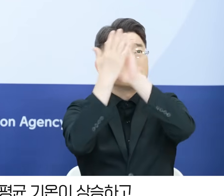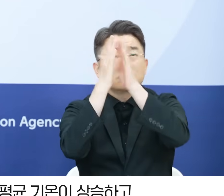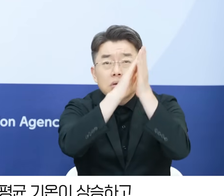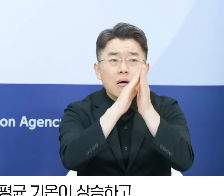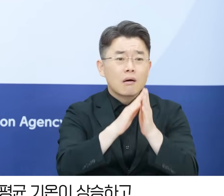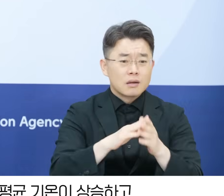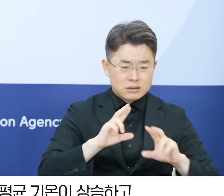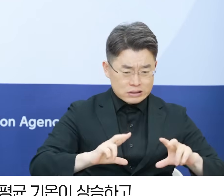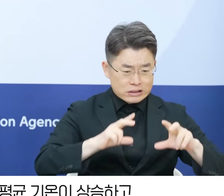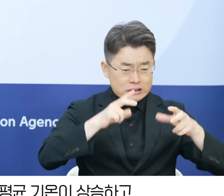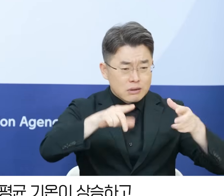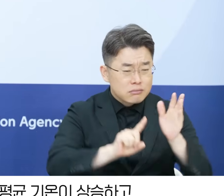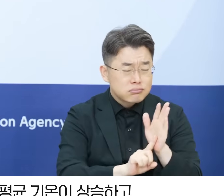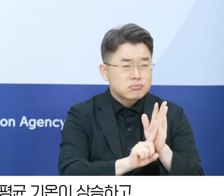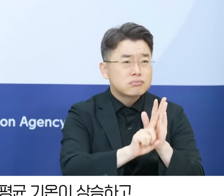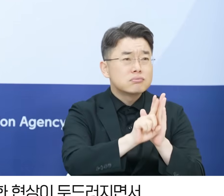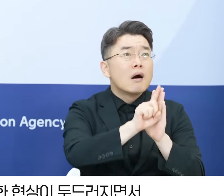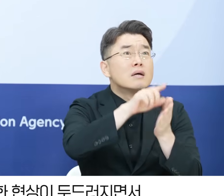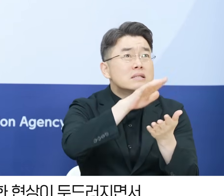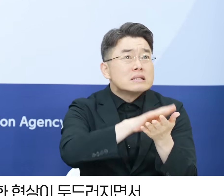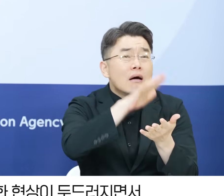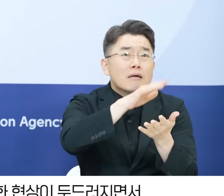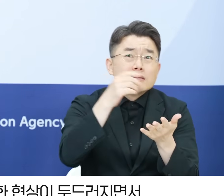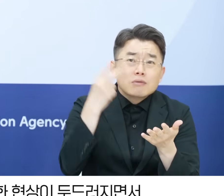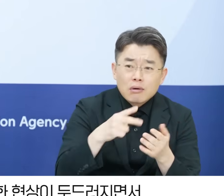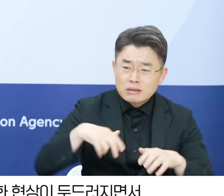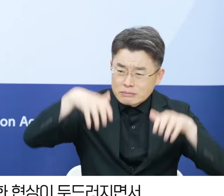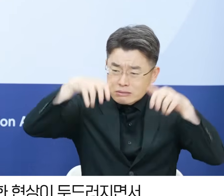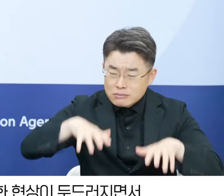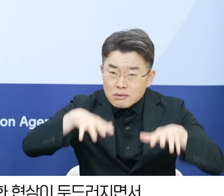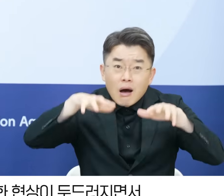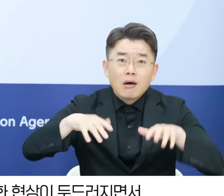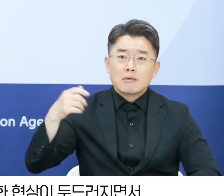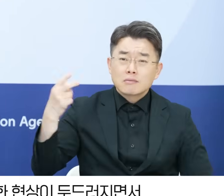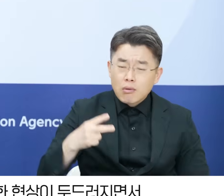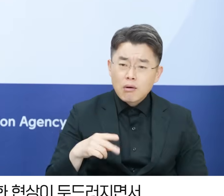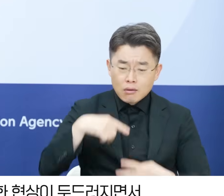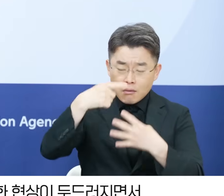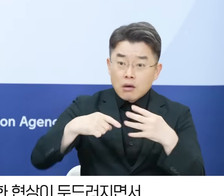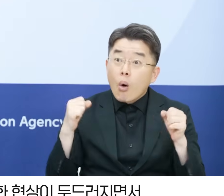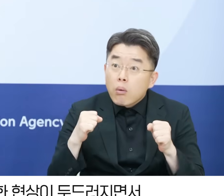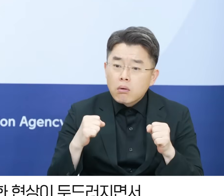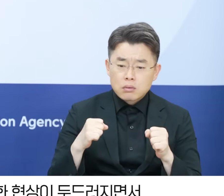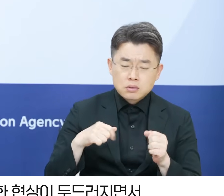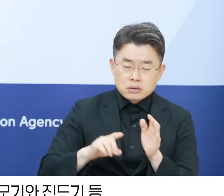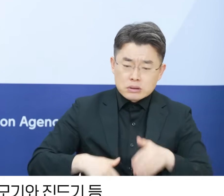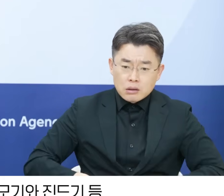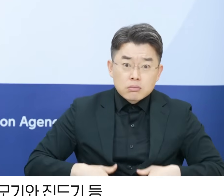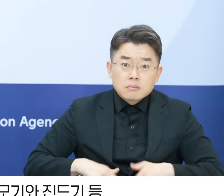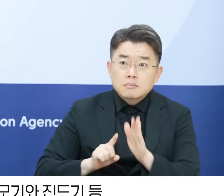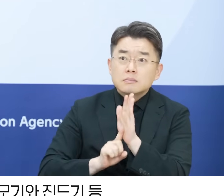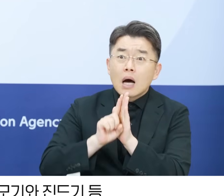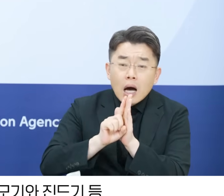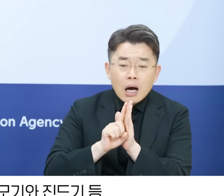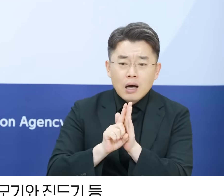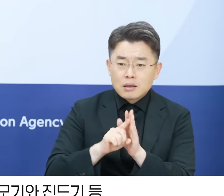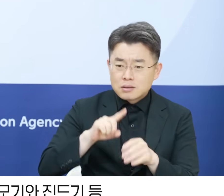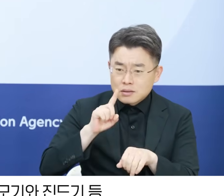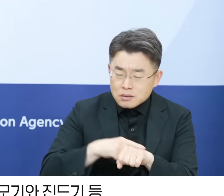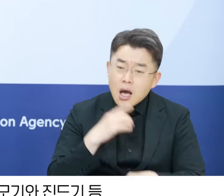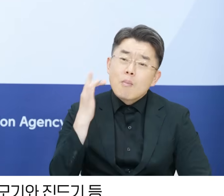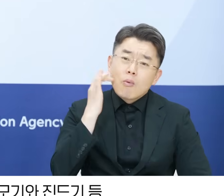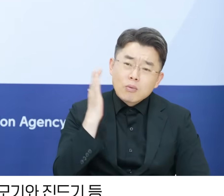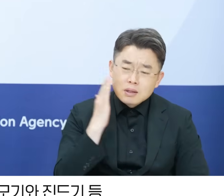기온이 상승하고 또 강수량 변화, 겨울철 온난화 현상이 두드러지면서 감염병을 전파하는